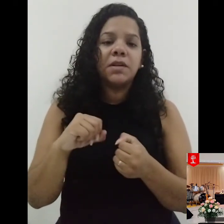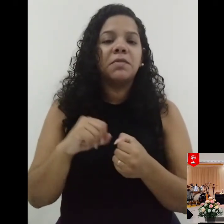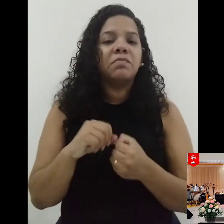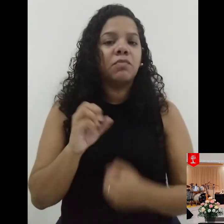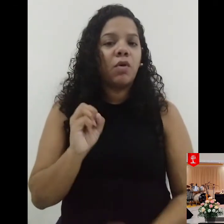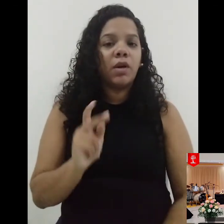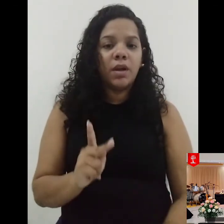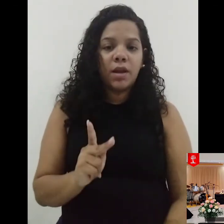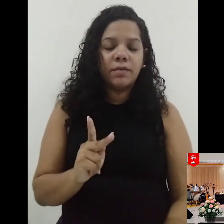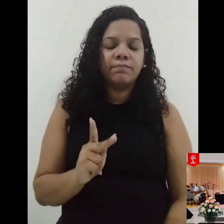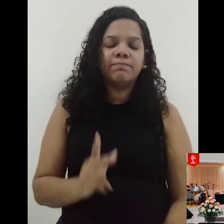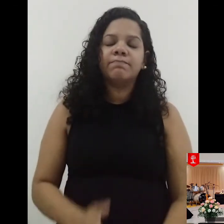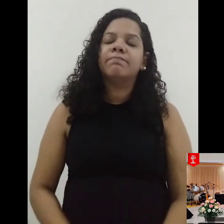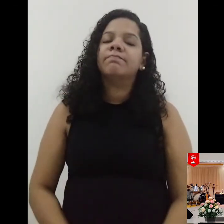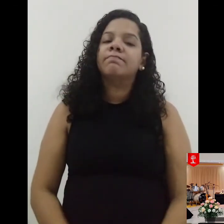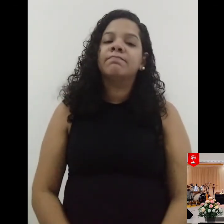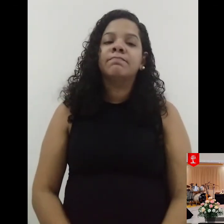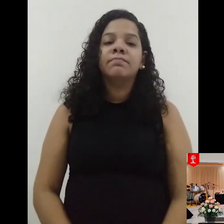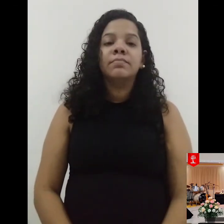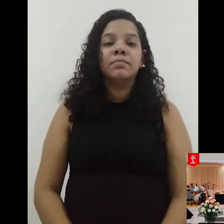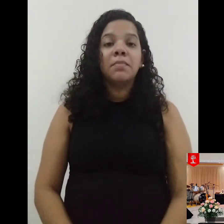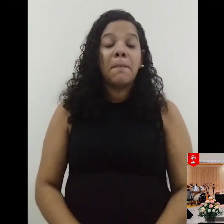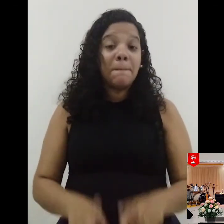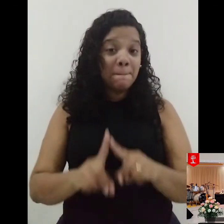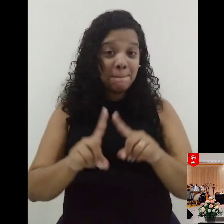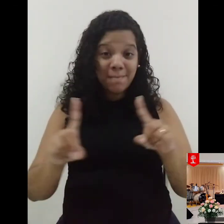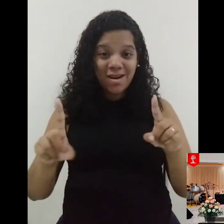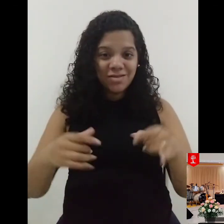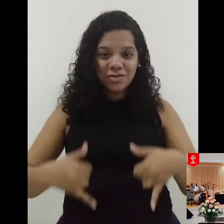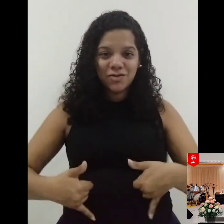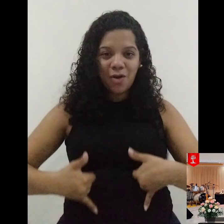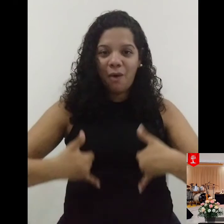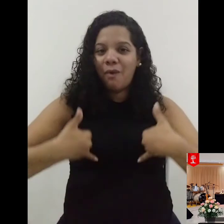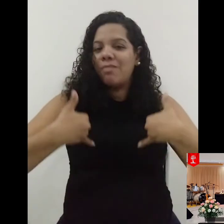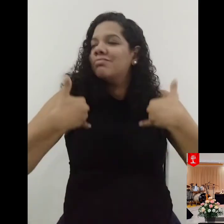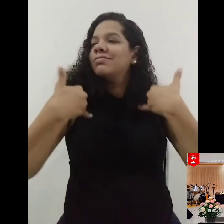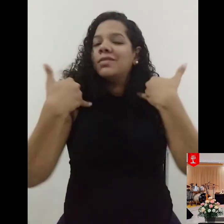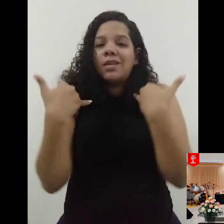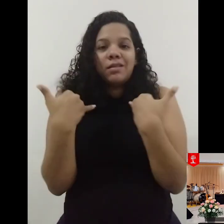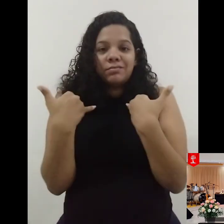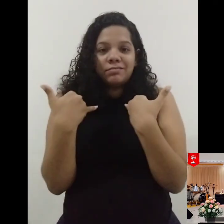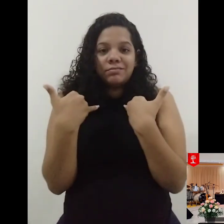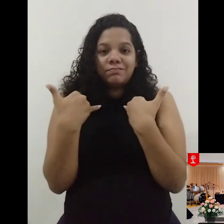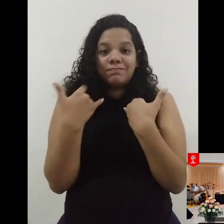nossas ações, porque às vezes as nossas ações elas são